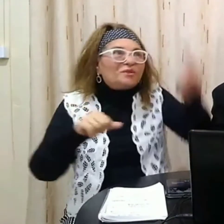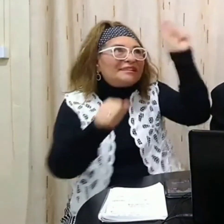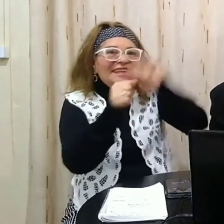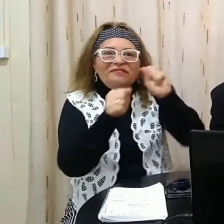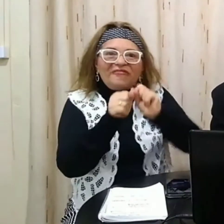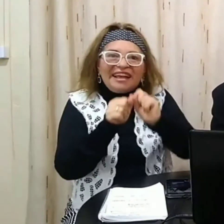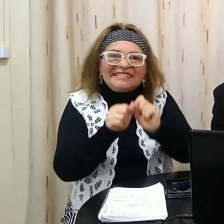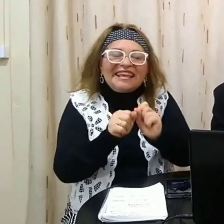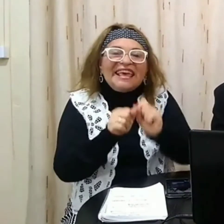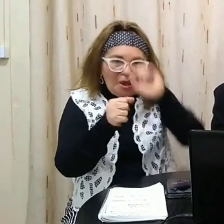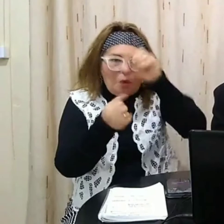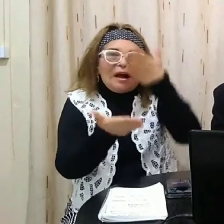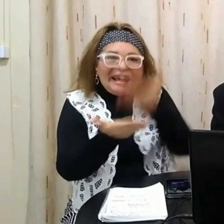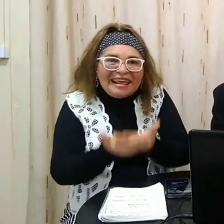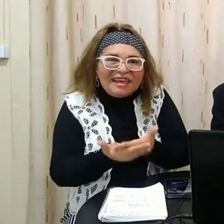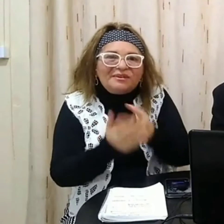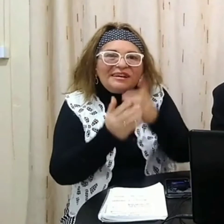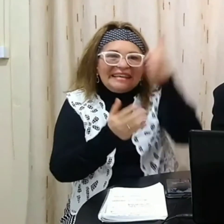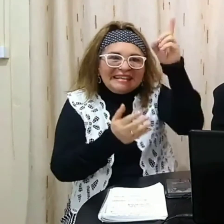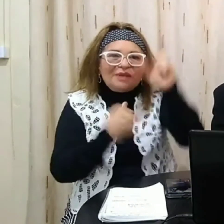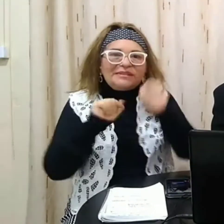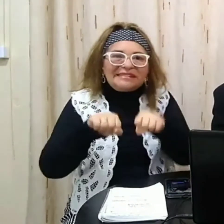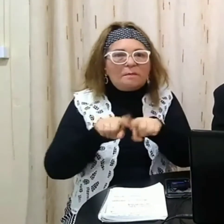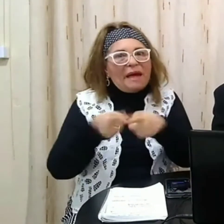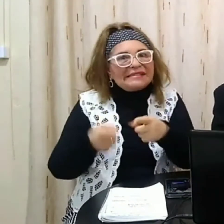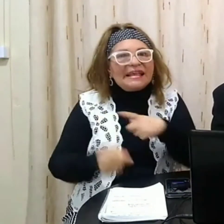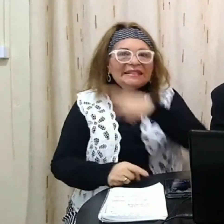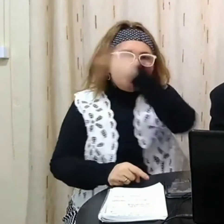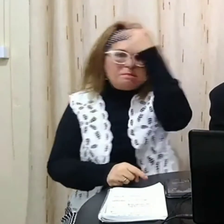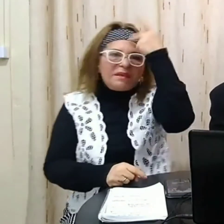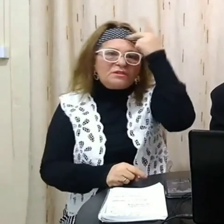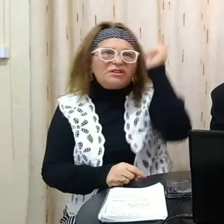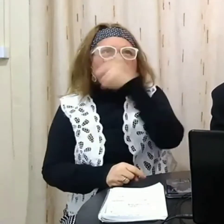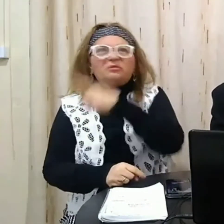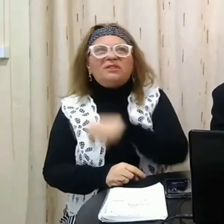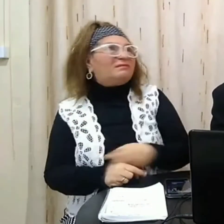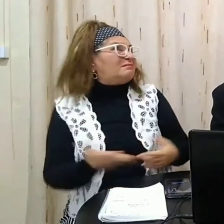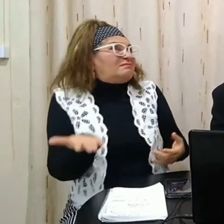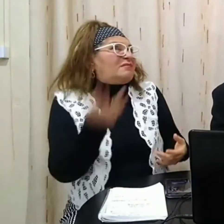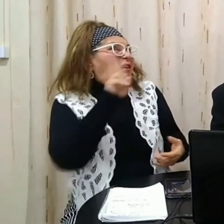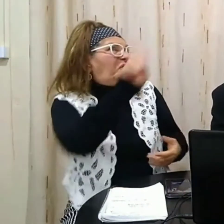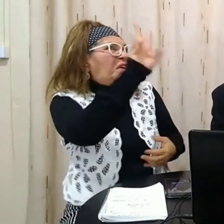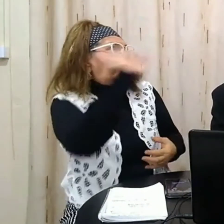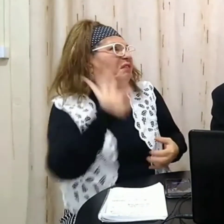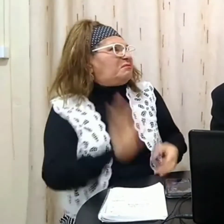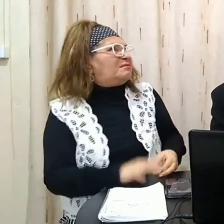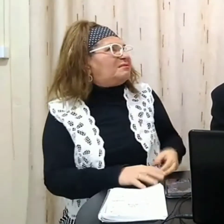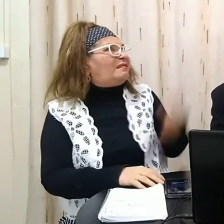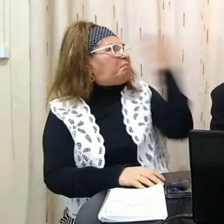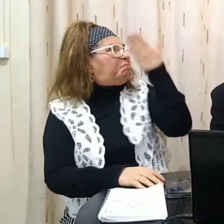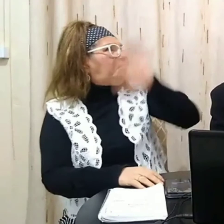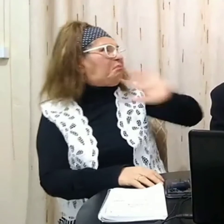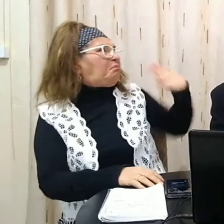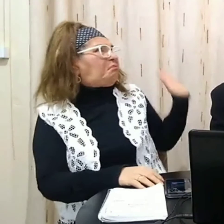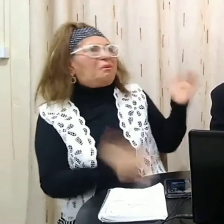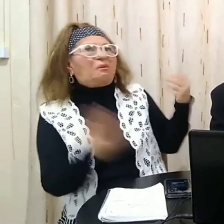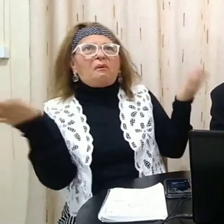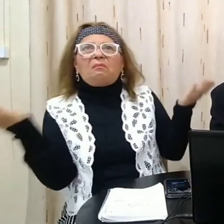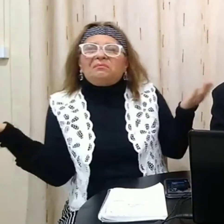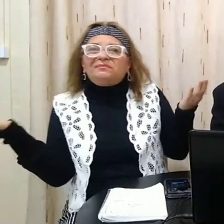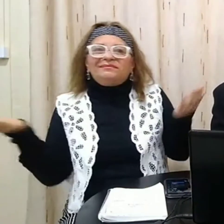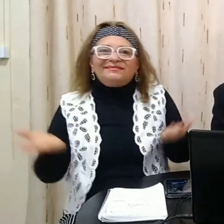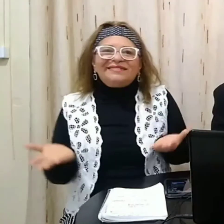crer em Deus e servi-lo. Mas tem muita gente que tem dificuldade só porque não o vê. E aí, o povo de Israel